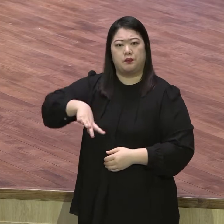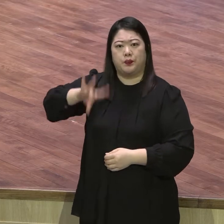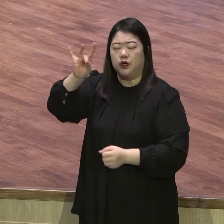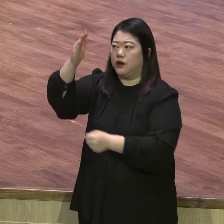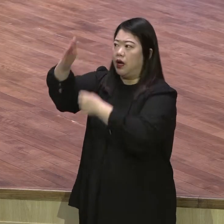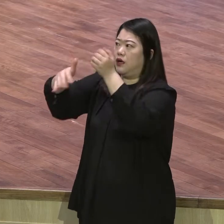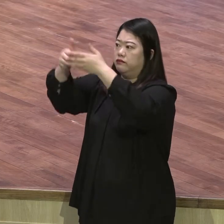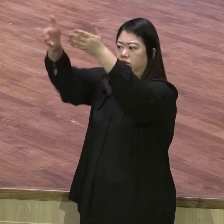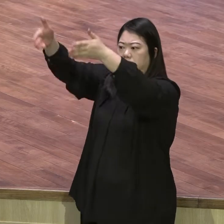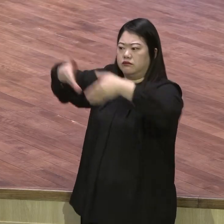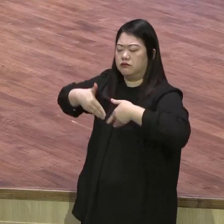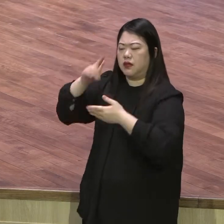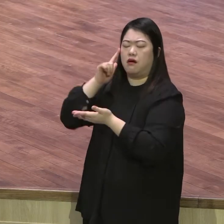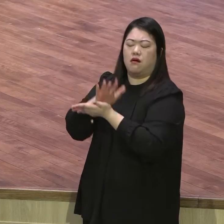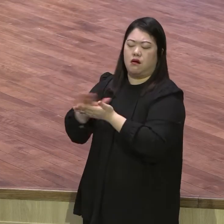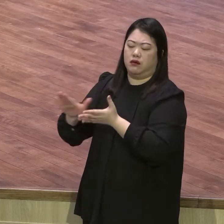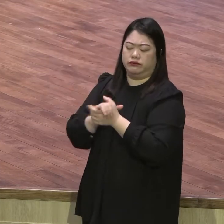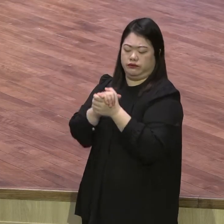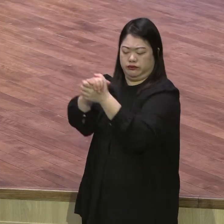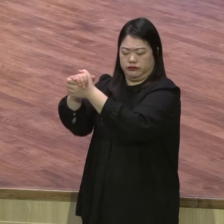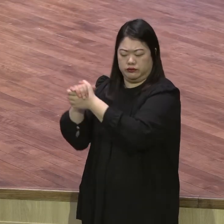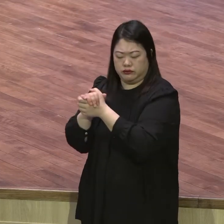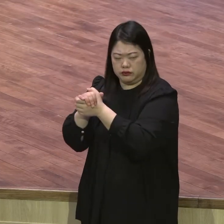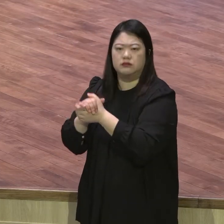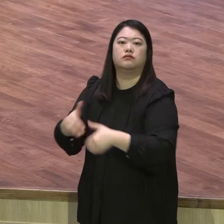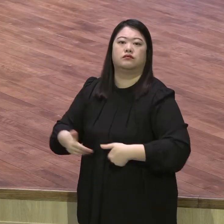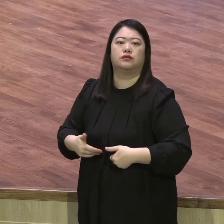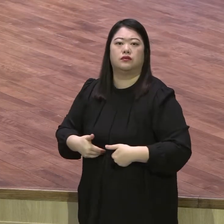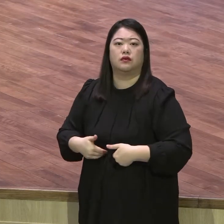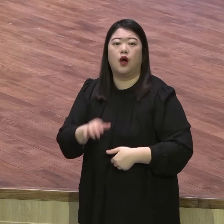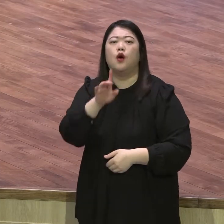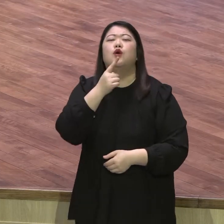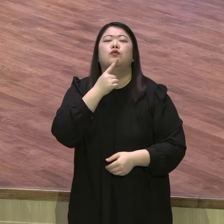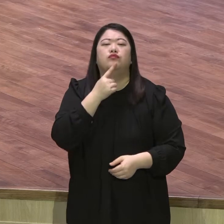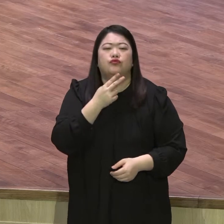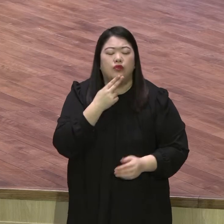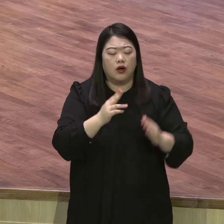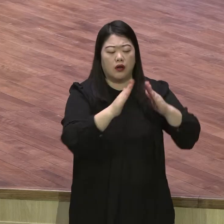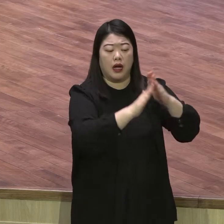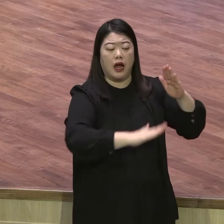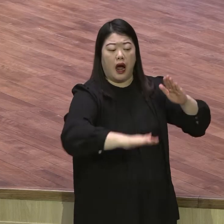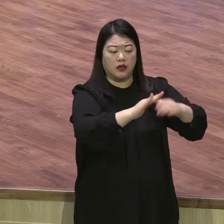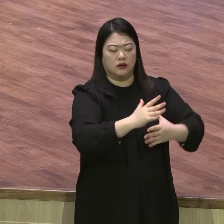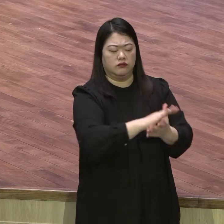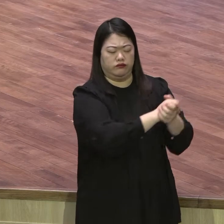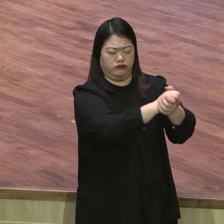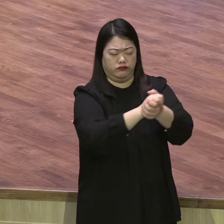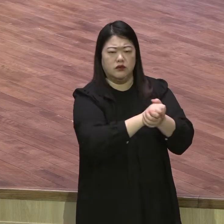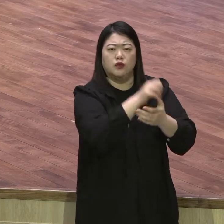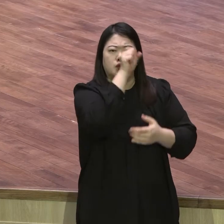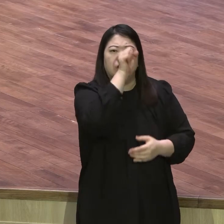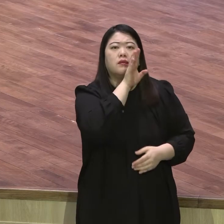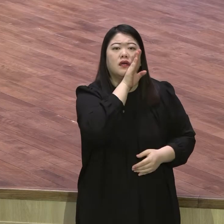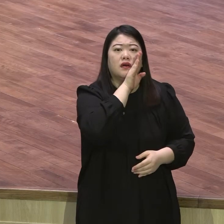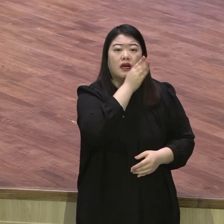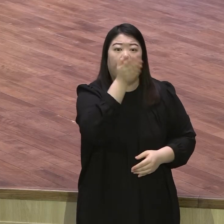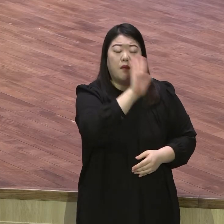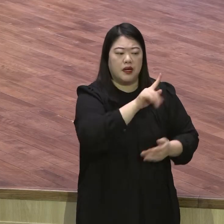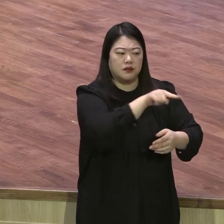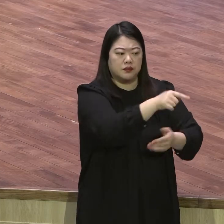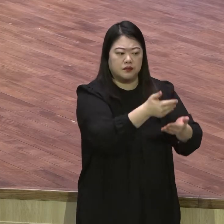돼. 가족 간의 화목 중요합니다. 근데 먼저 그 되려 그러면 하나님과 각자 화목해야